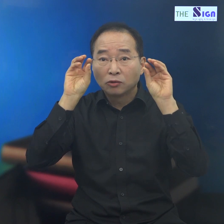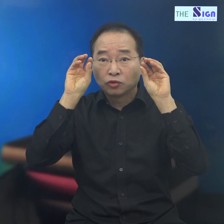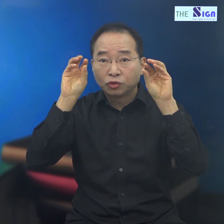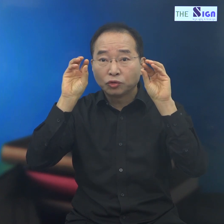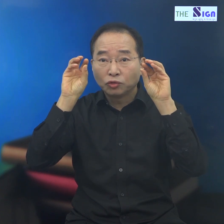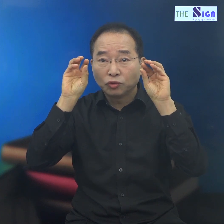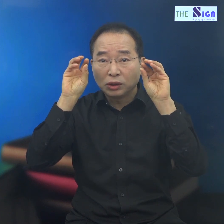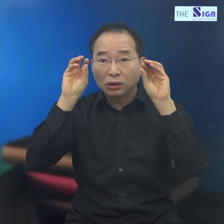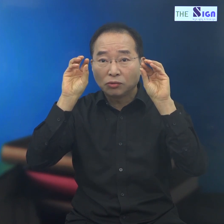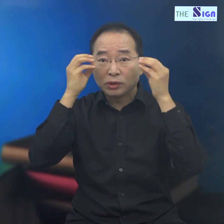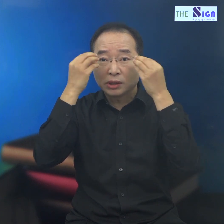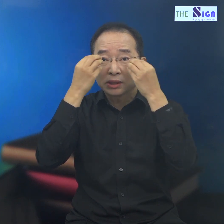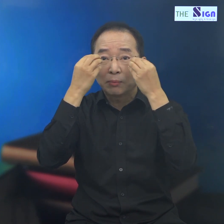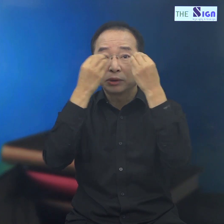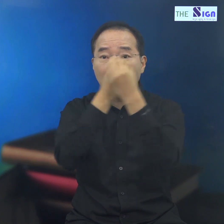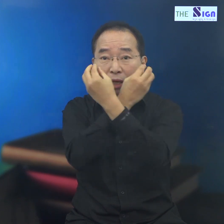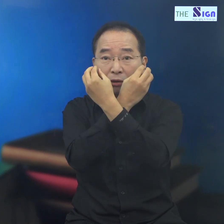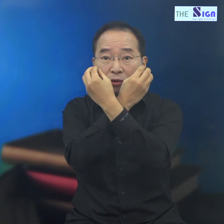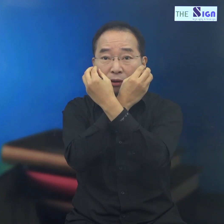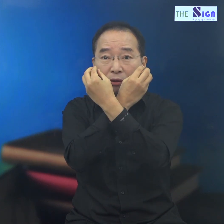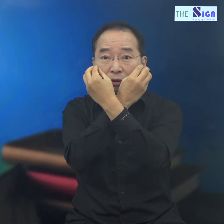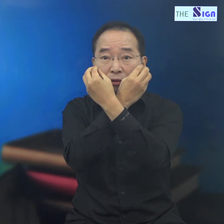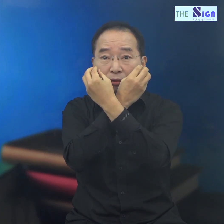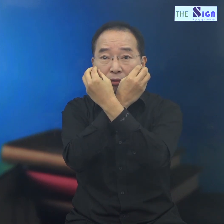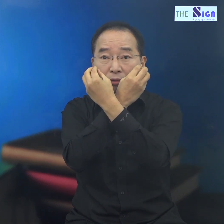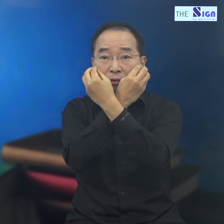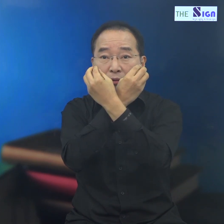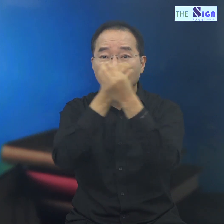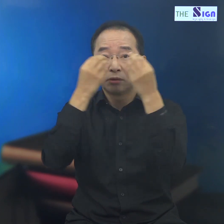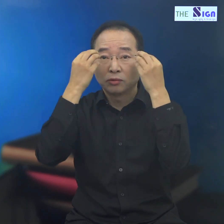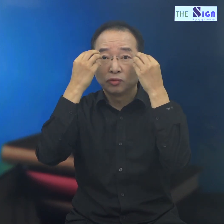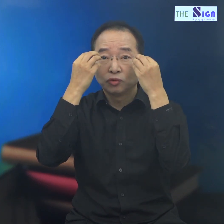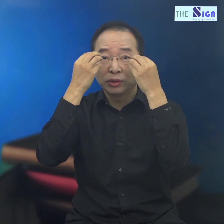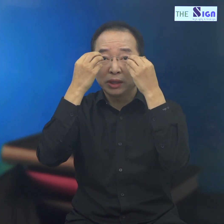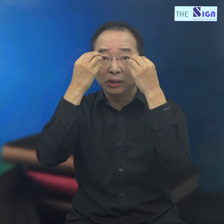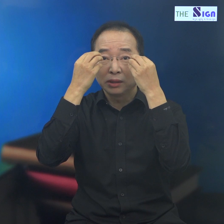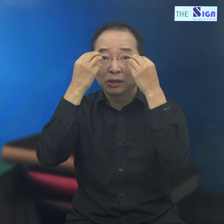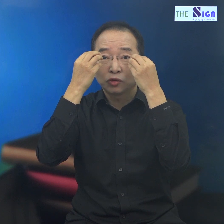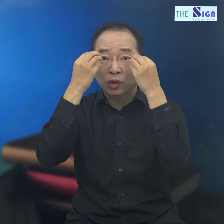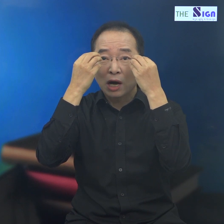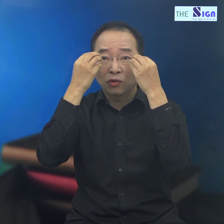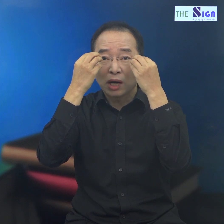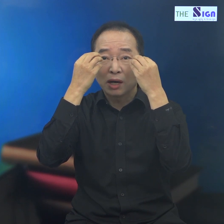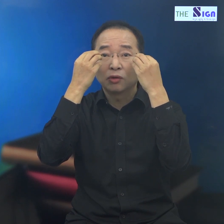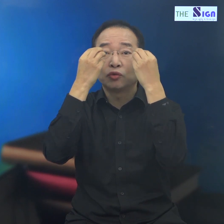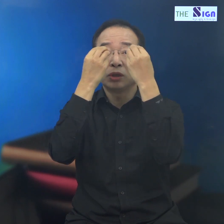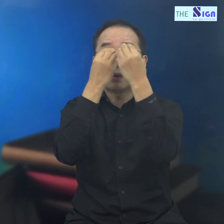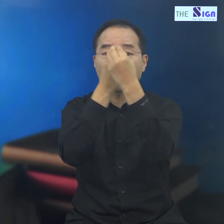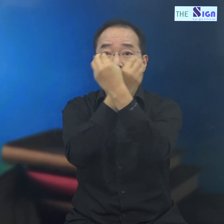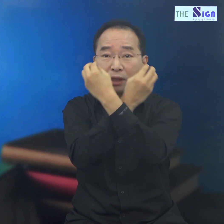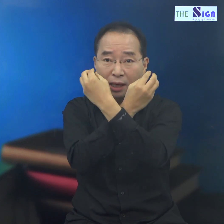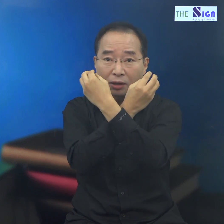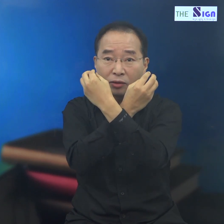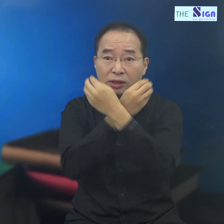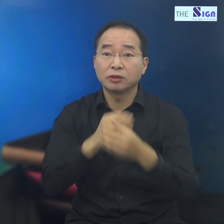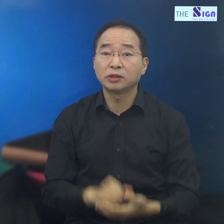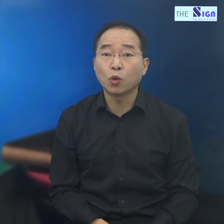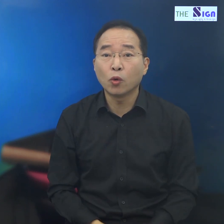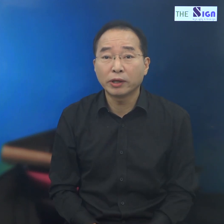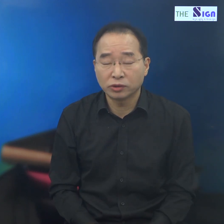두 눈이 위치가 잘못됐다라는 거예요. 눈이 좌우가 뒤바뀌었다라는 거예요. 이걸 이제 오해로